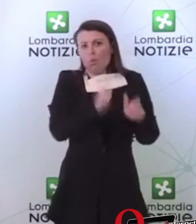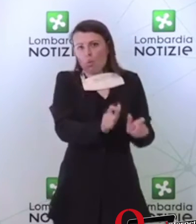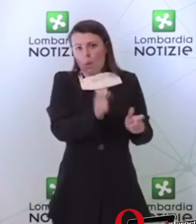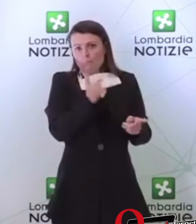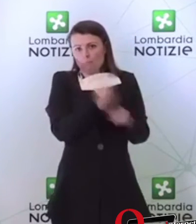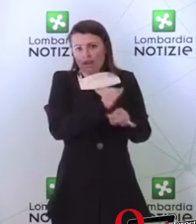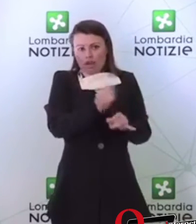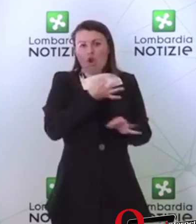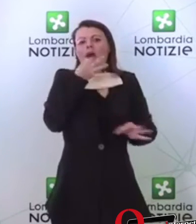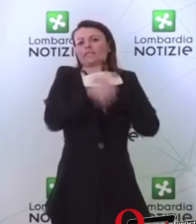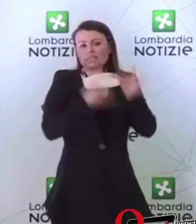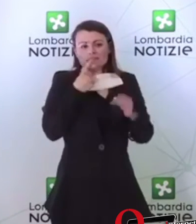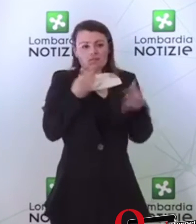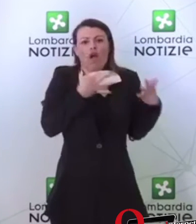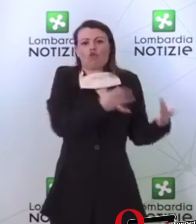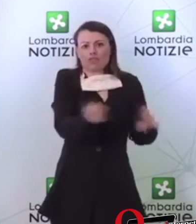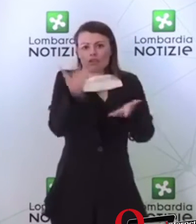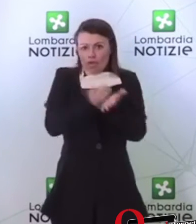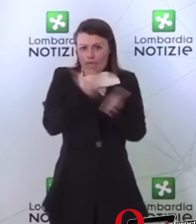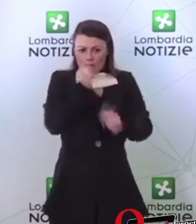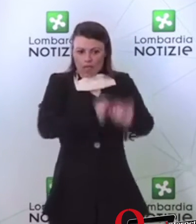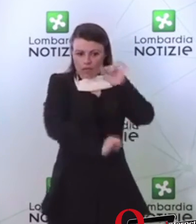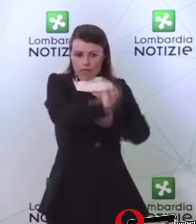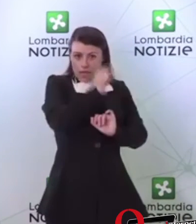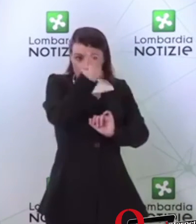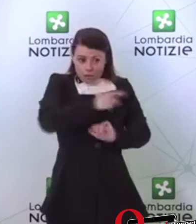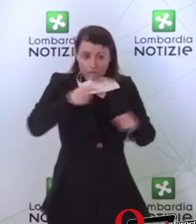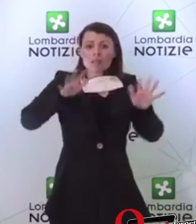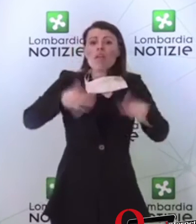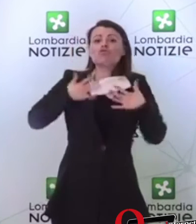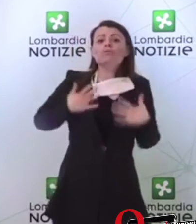evitare i contagi, per il personale